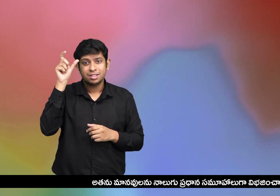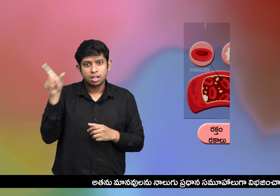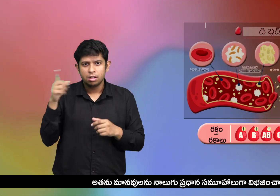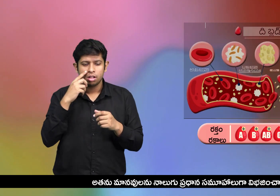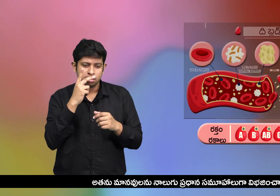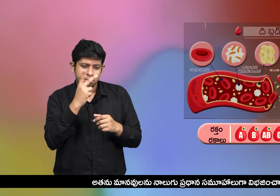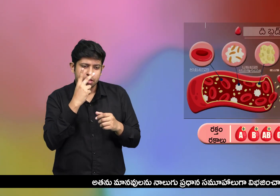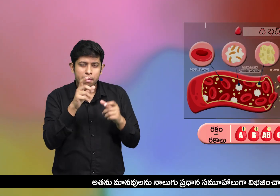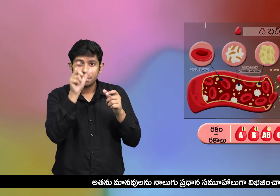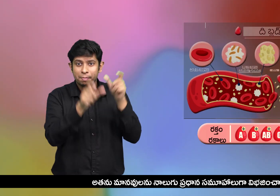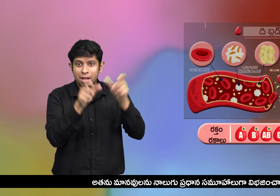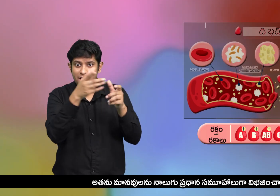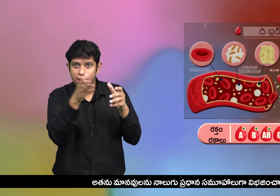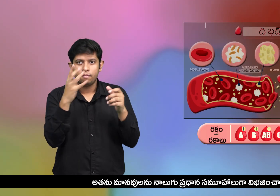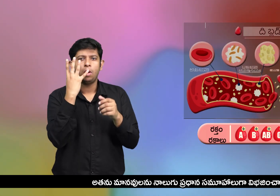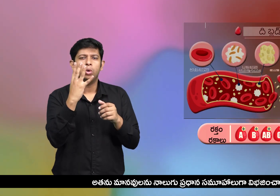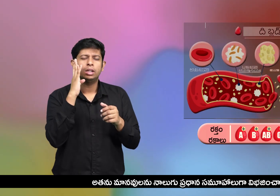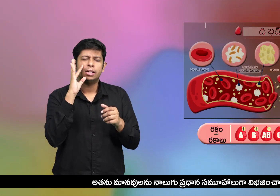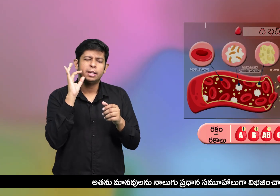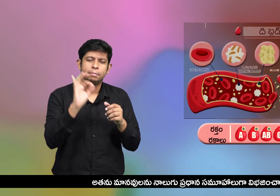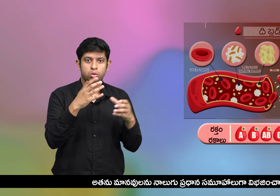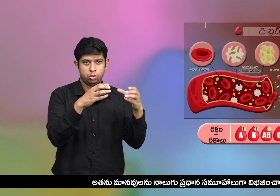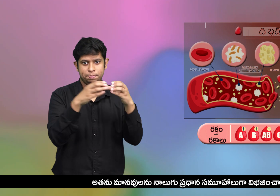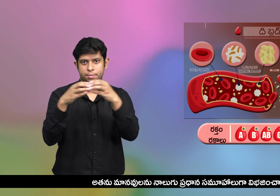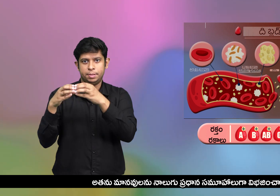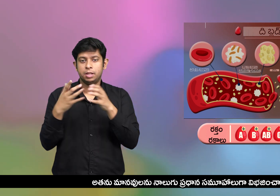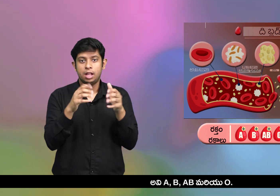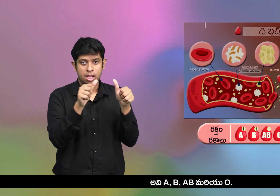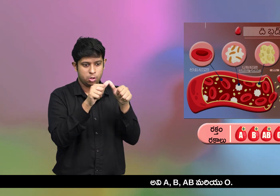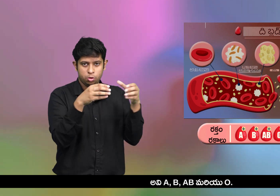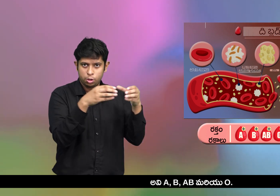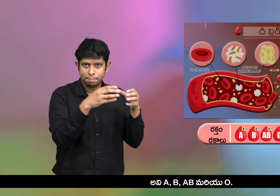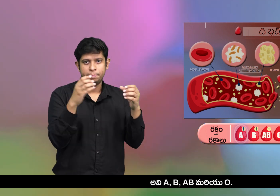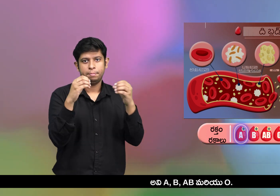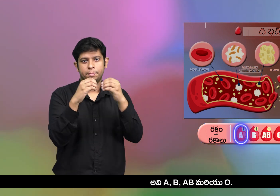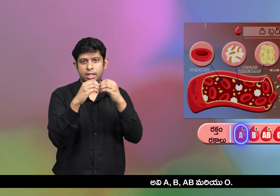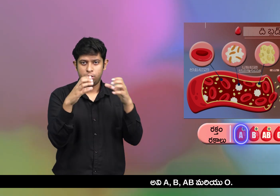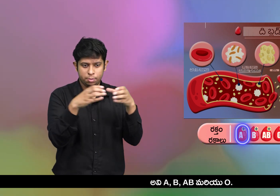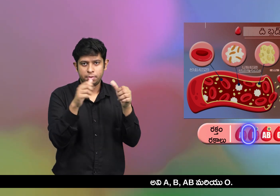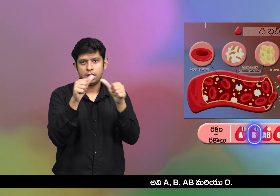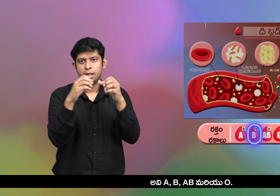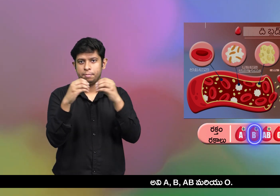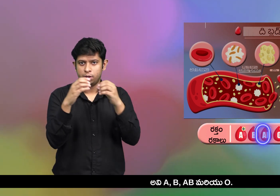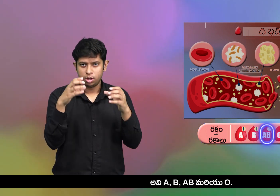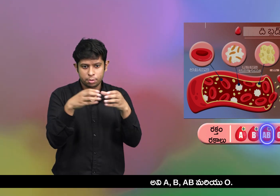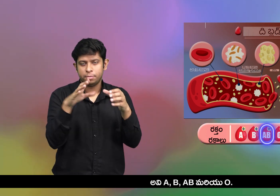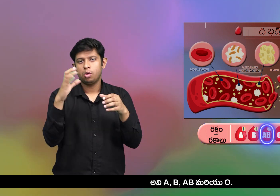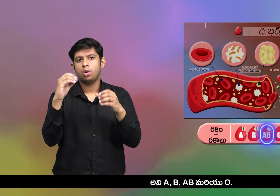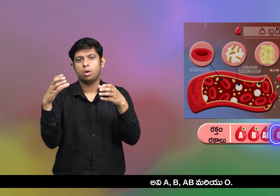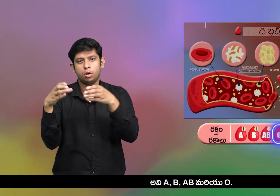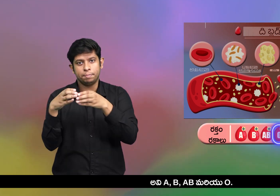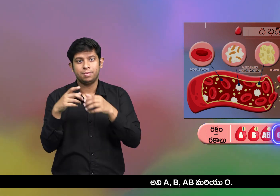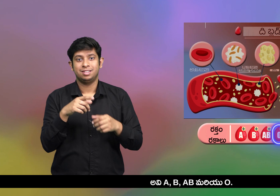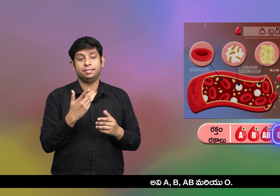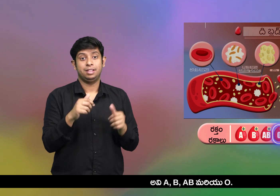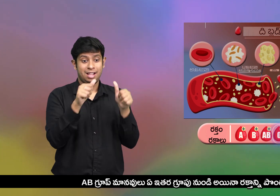అతను మానవులను 4 ప్రధాన సమూహాలుగా విభజించాడు. అవి ఏ, బి,